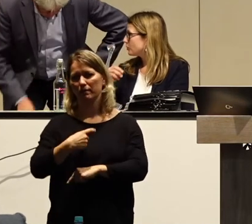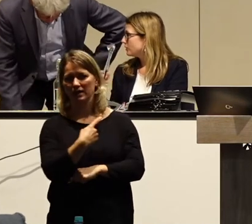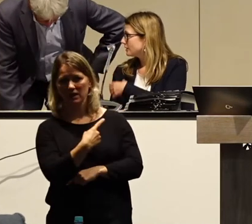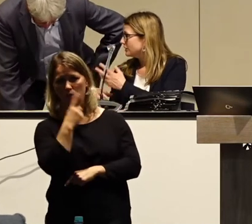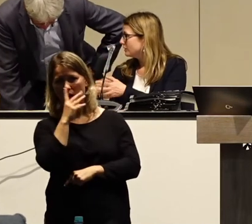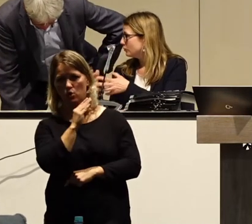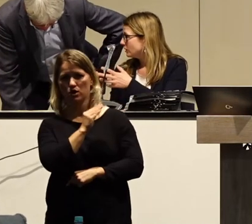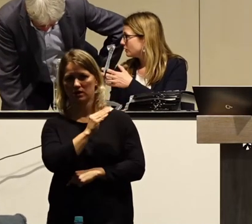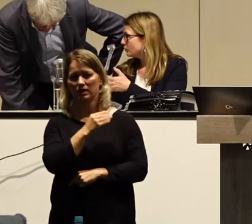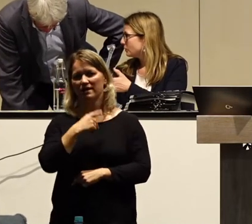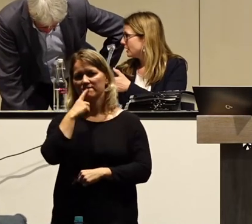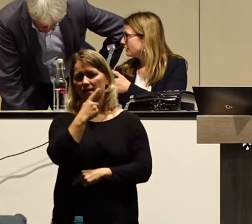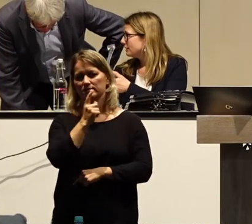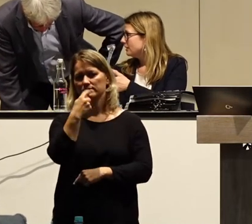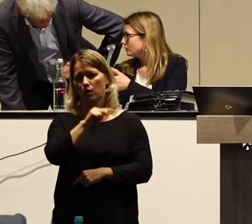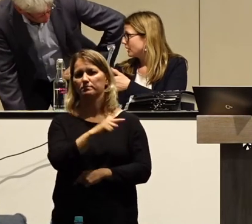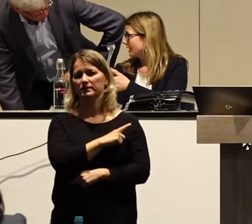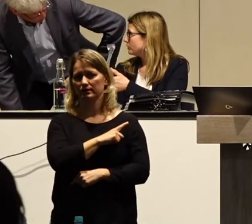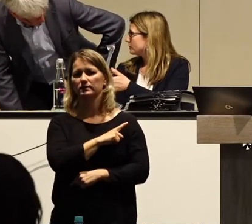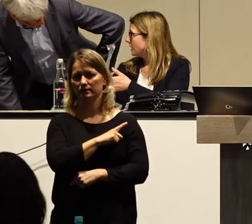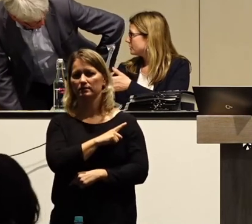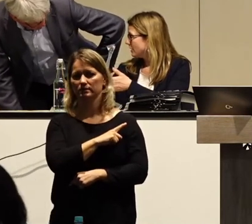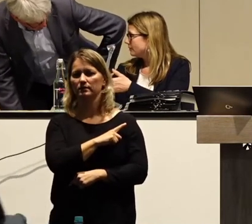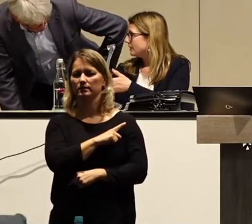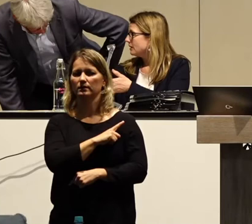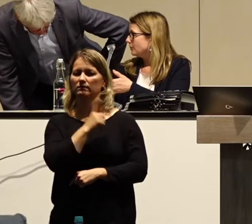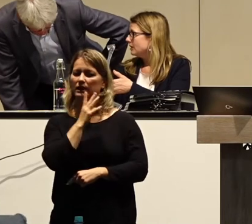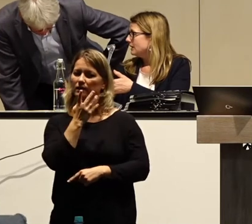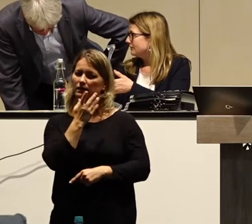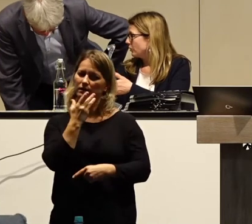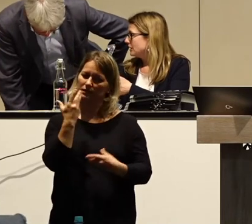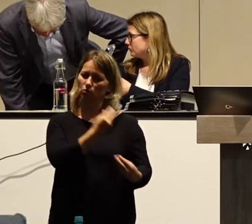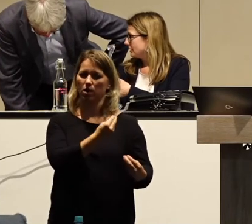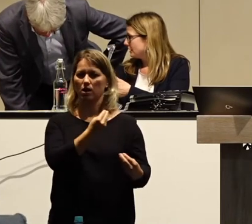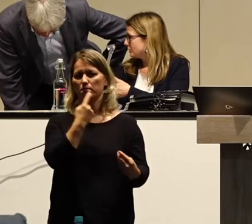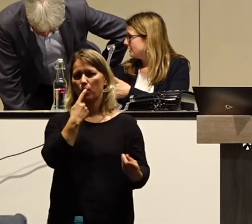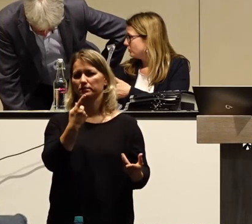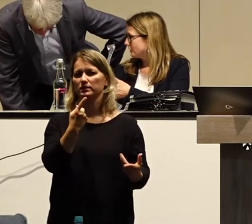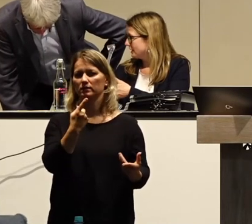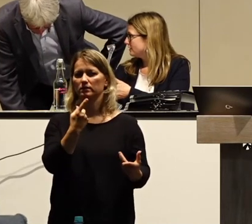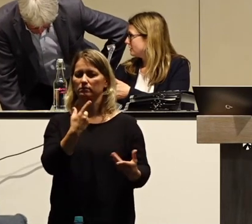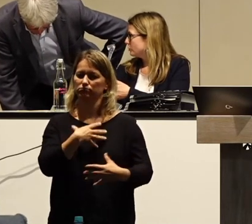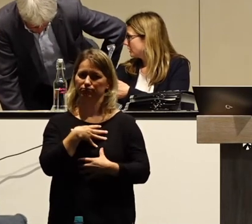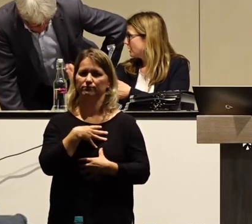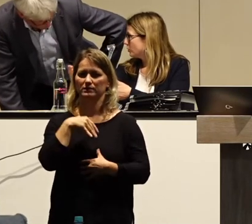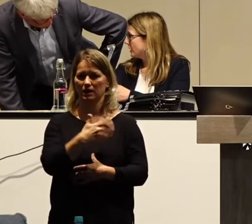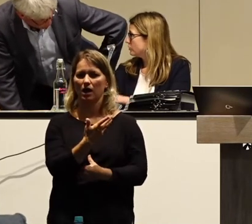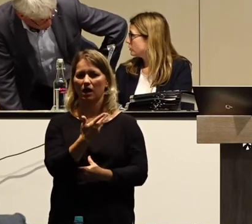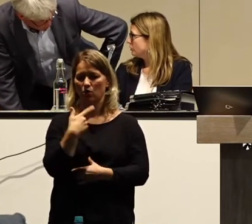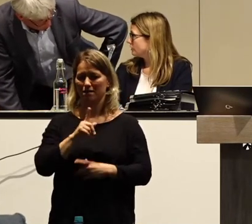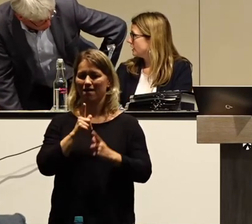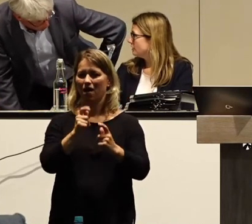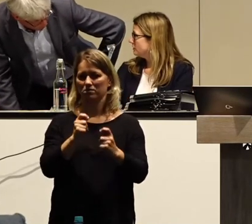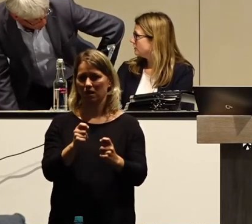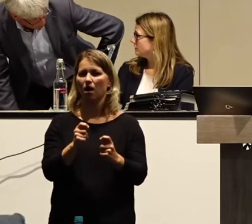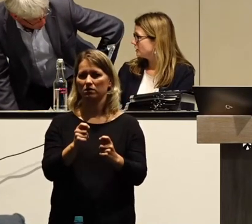mitgeben, ich weiß, dass er das tun wird, dass er sich dadurch sehr bekräftigt fühlen soll, dort im Interesse unserer Stadt diesen Prozess, den wir in diesem Antrag, den wir heute hier